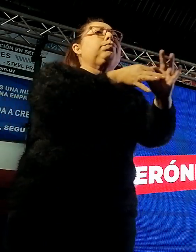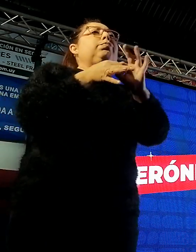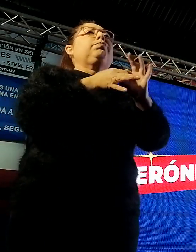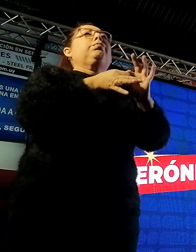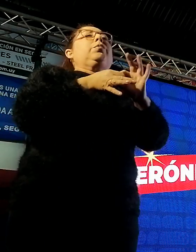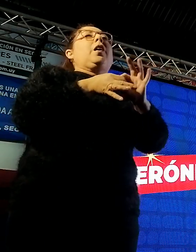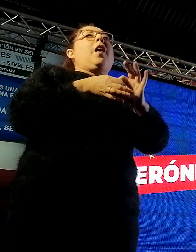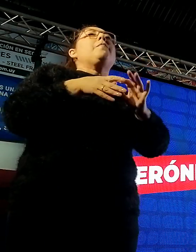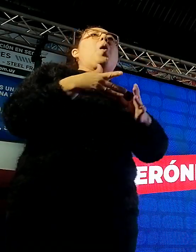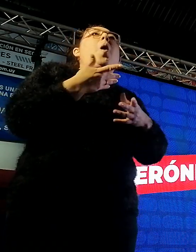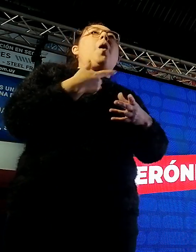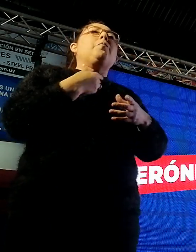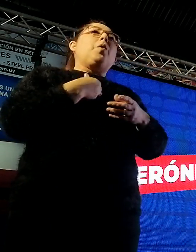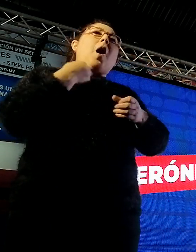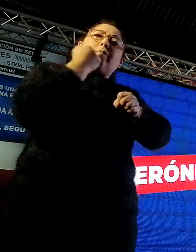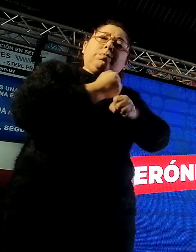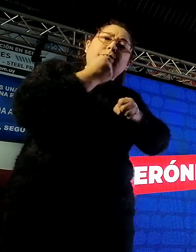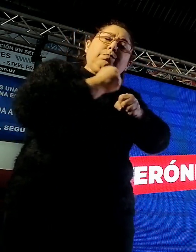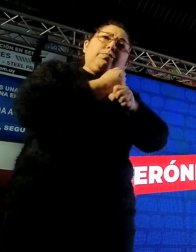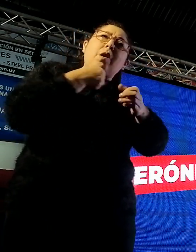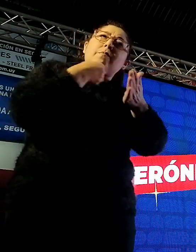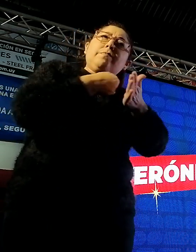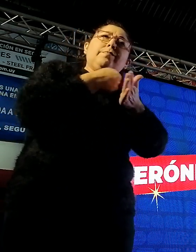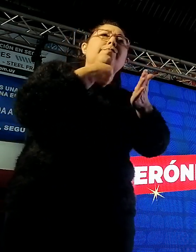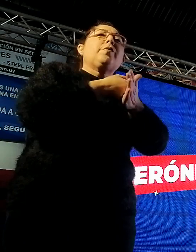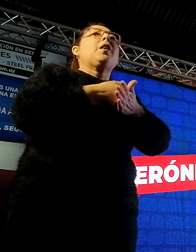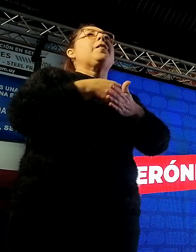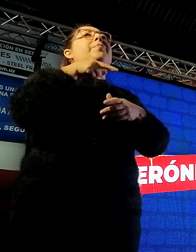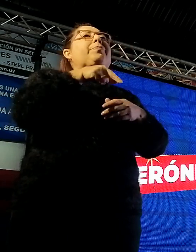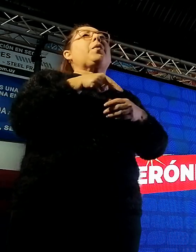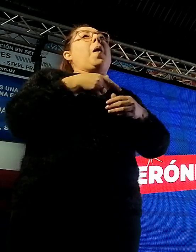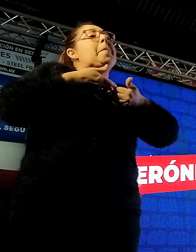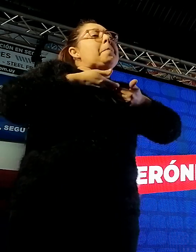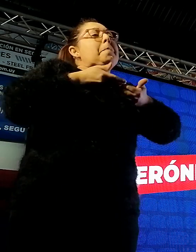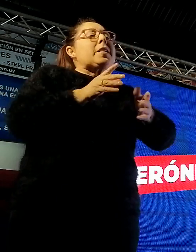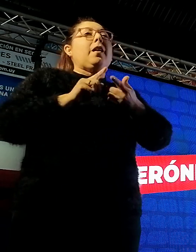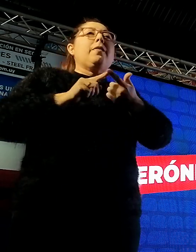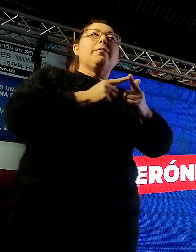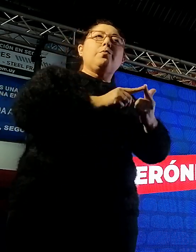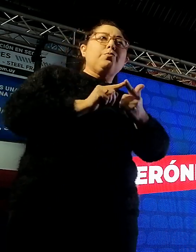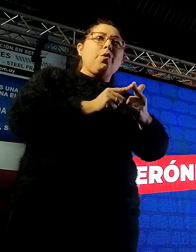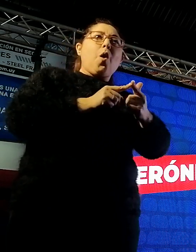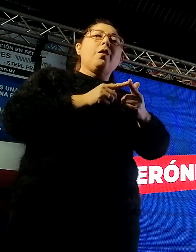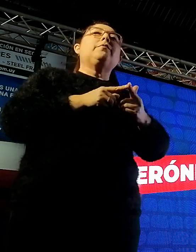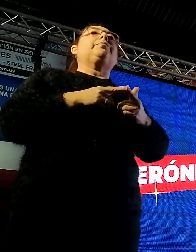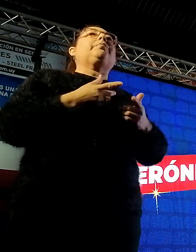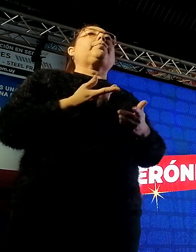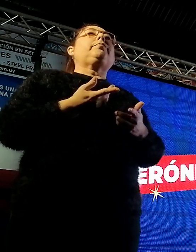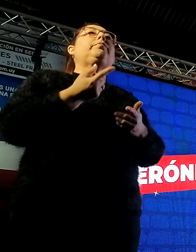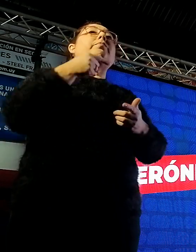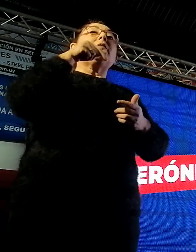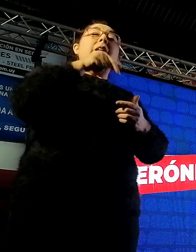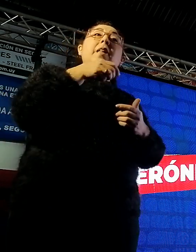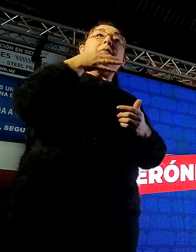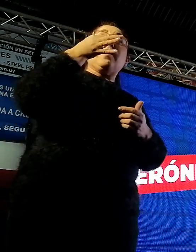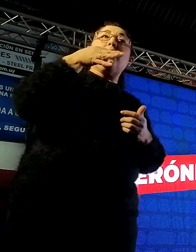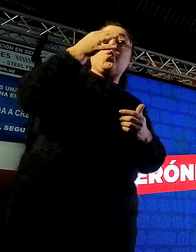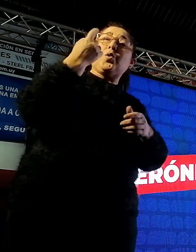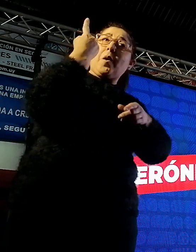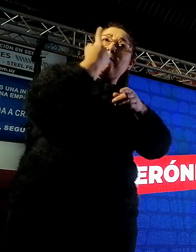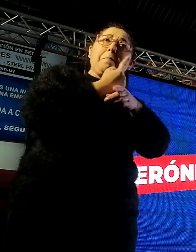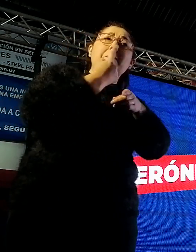unidad complaciente o vacía sino una unidad viva, construida a partir de la discusión En su discurso en el primer